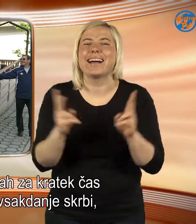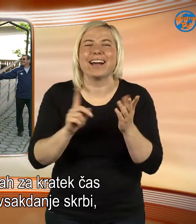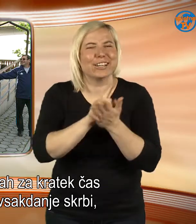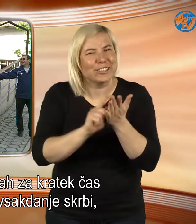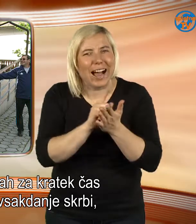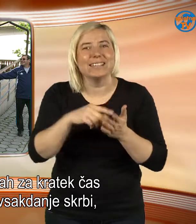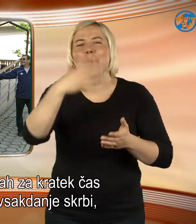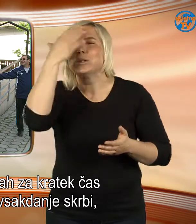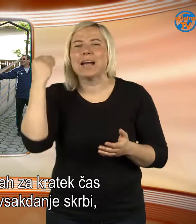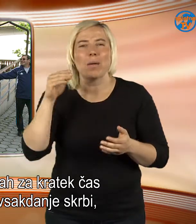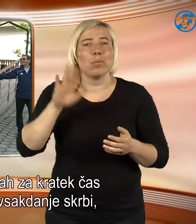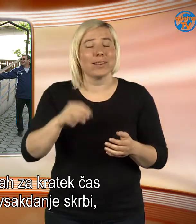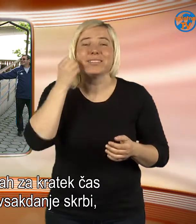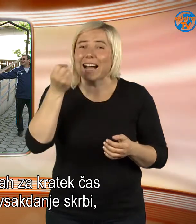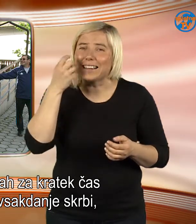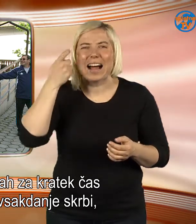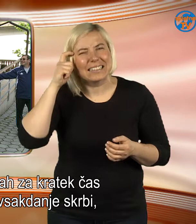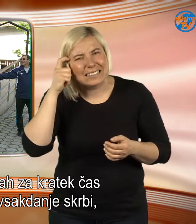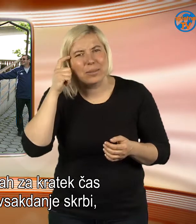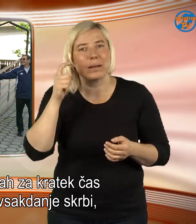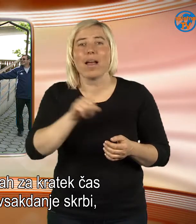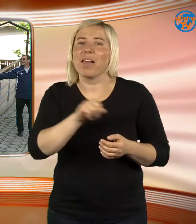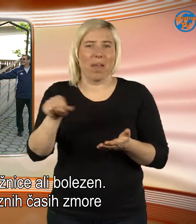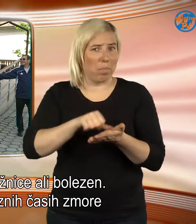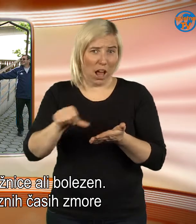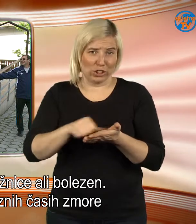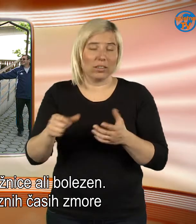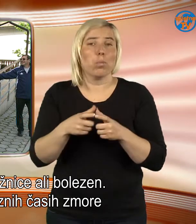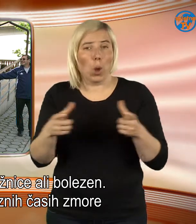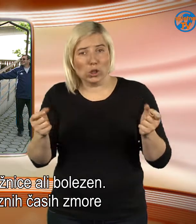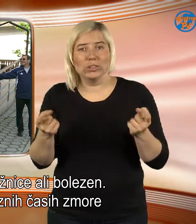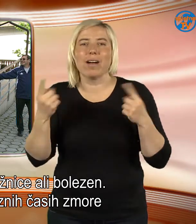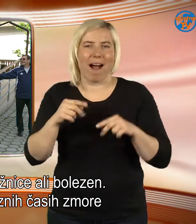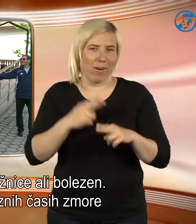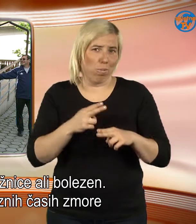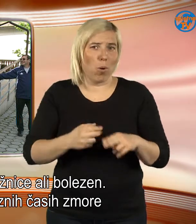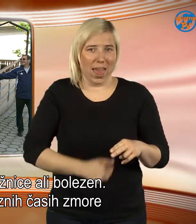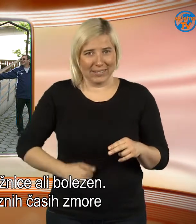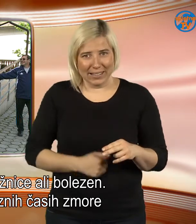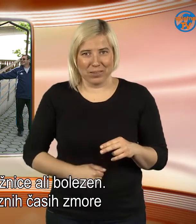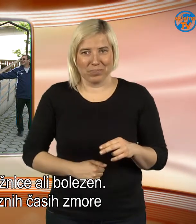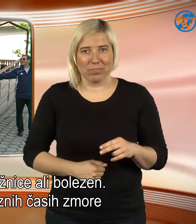na vsakdanje skrbi, neplačane položnice ali bolezen.